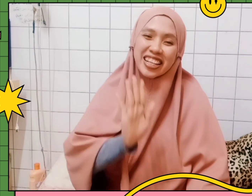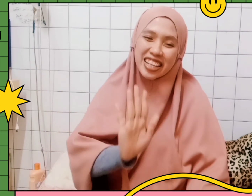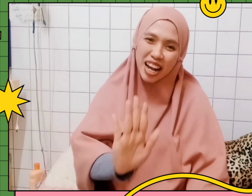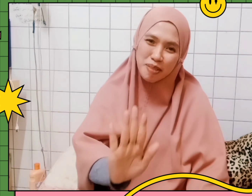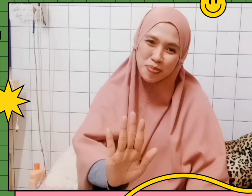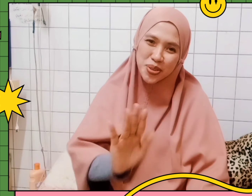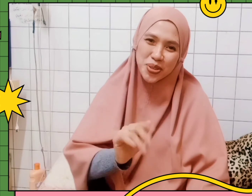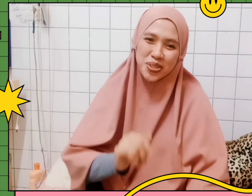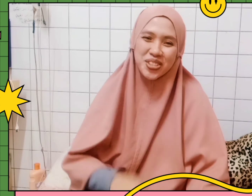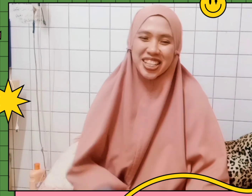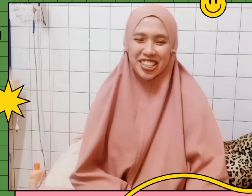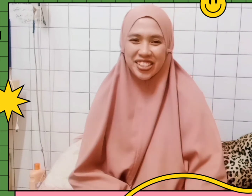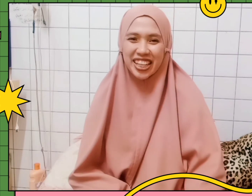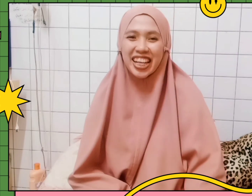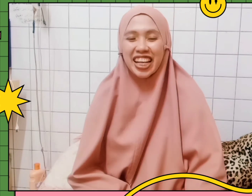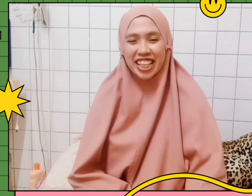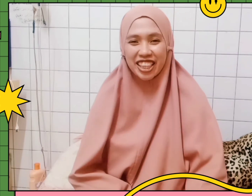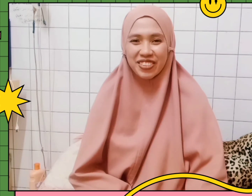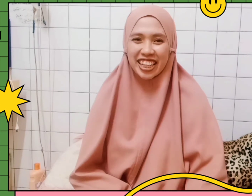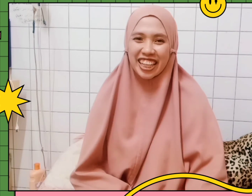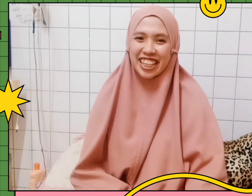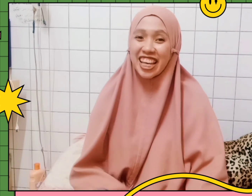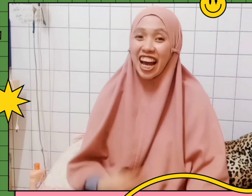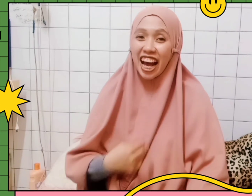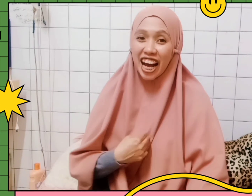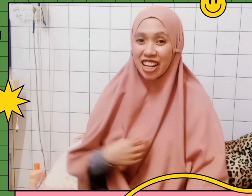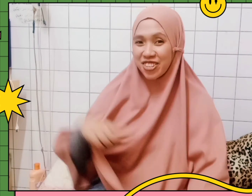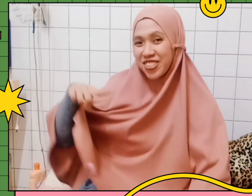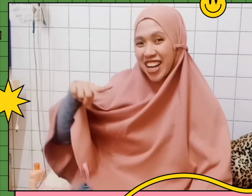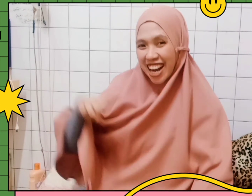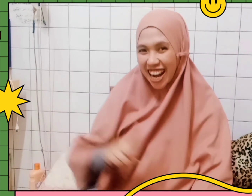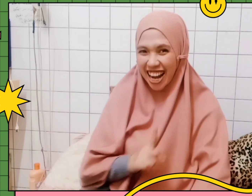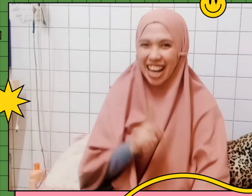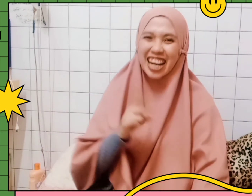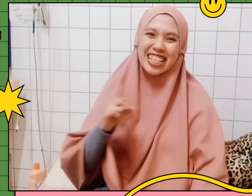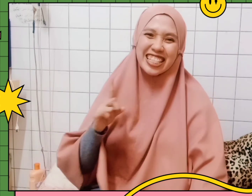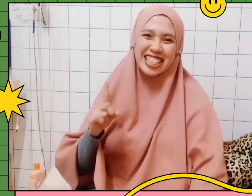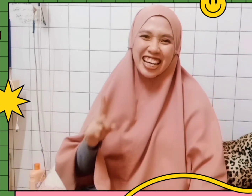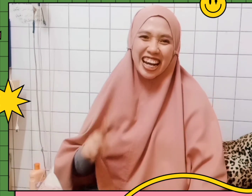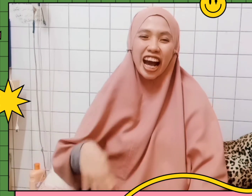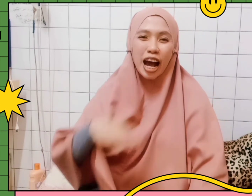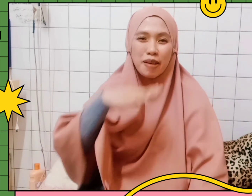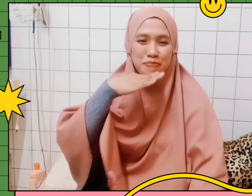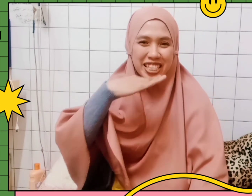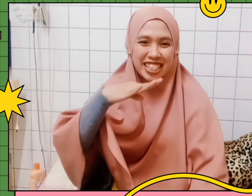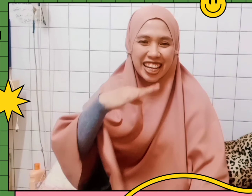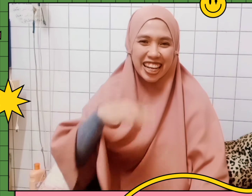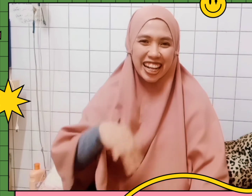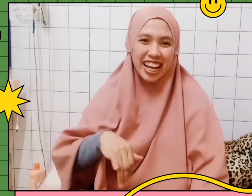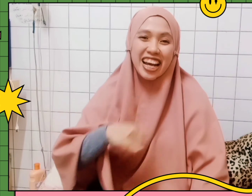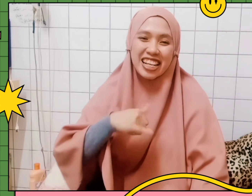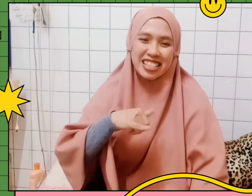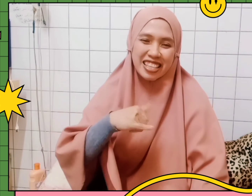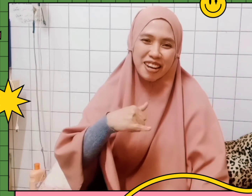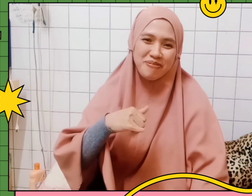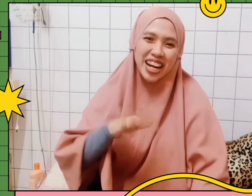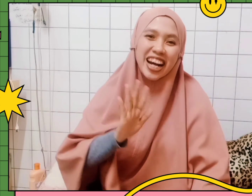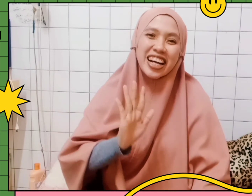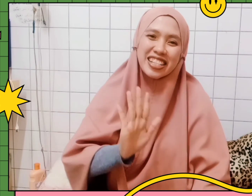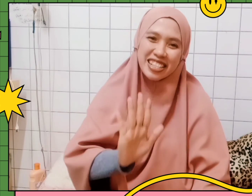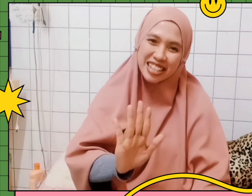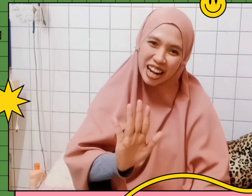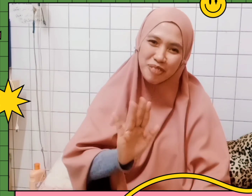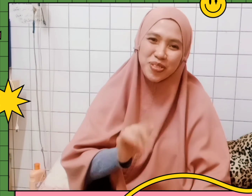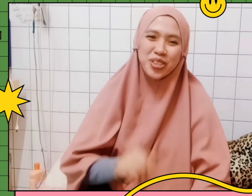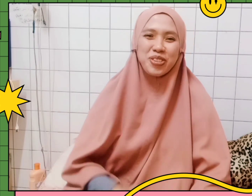sama kamu gitu ya. Kita ulangi lagi. Aku hanya bicara